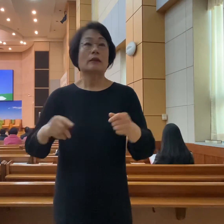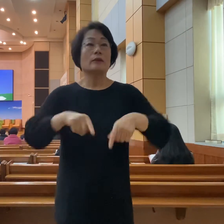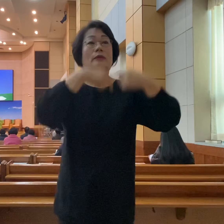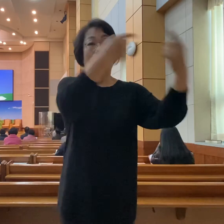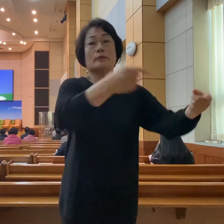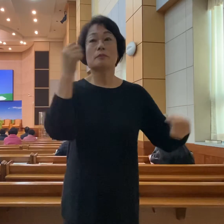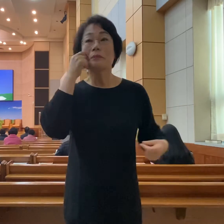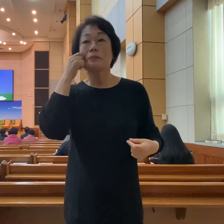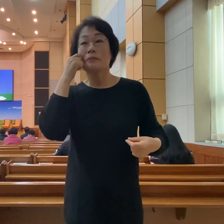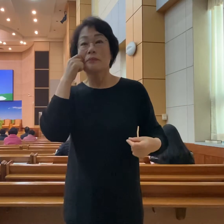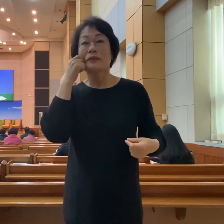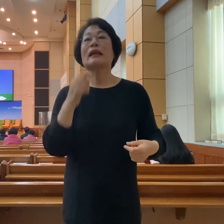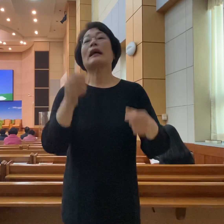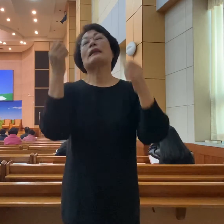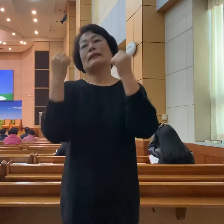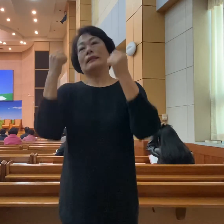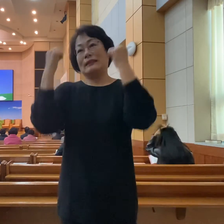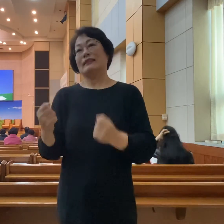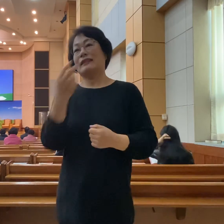죽었어요.